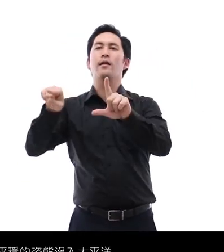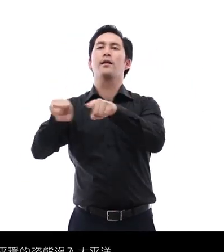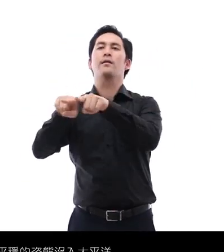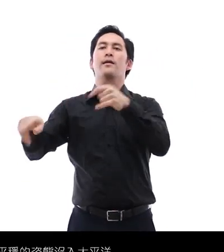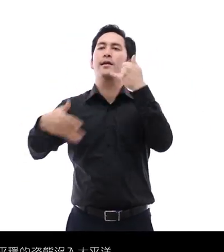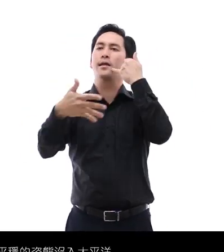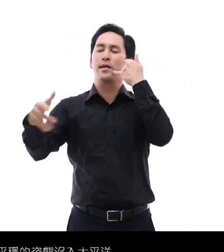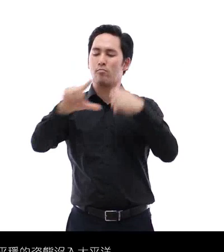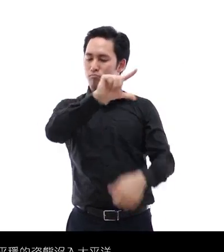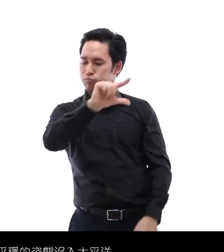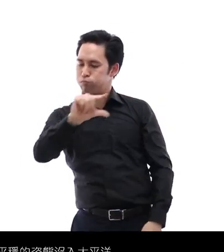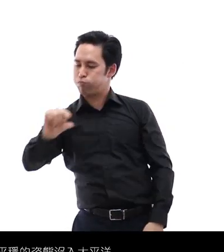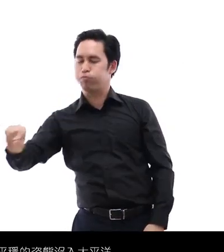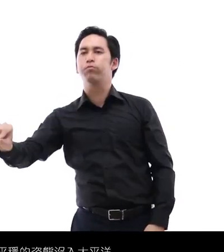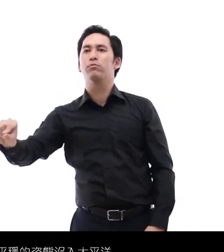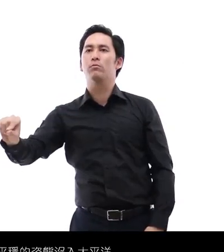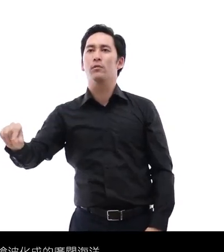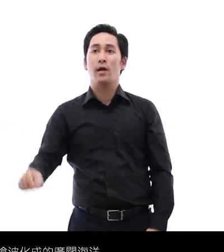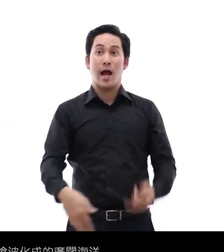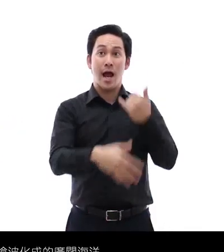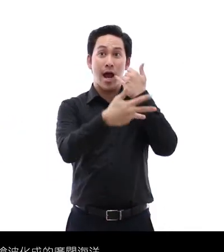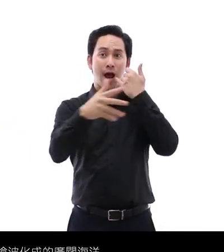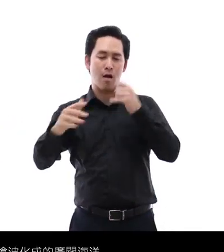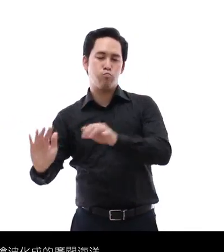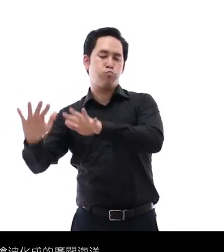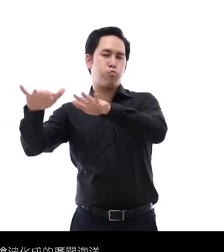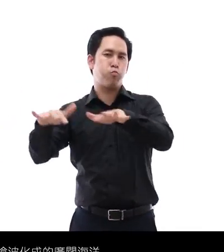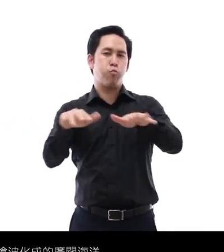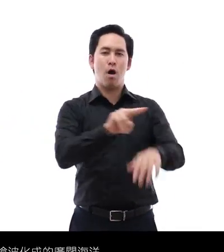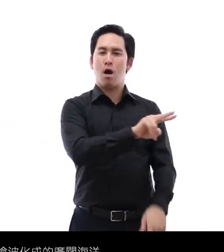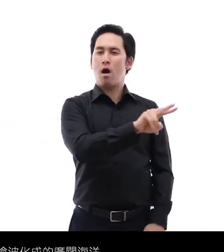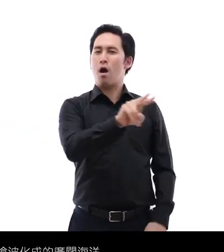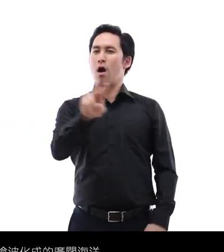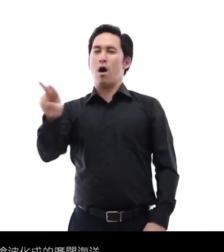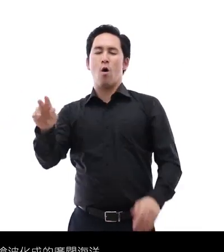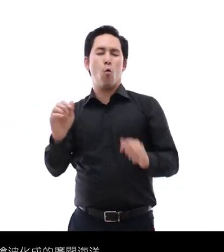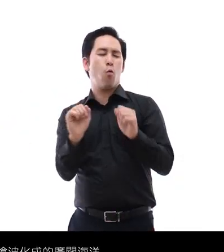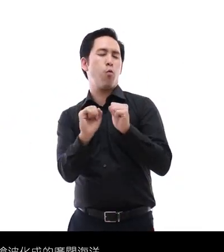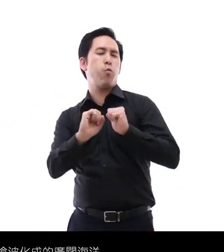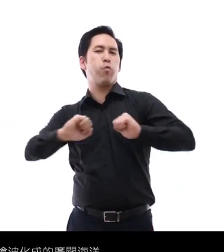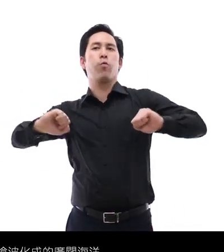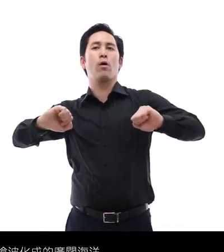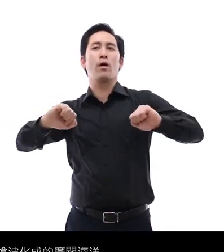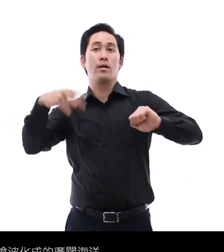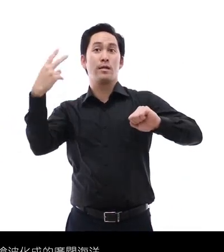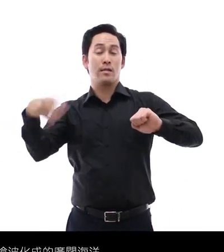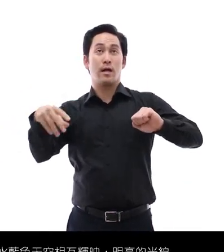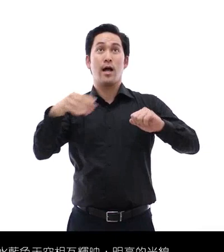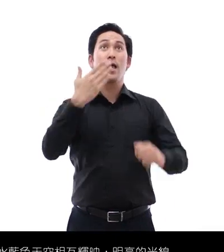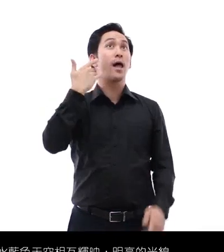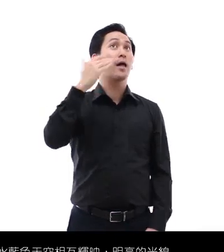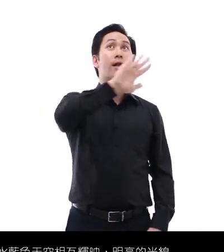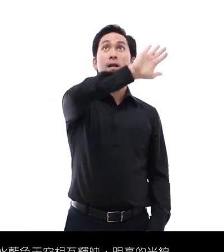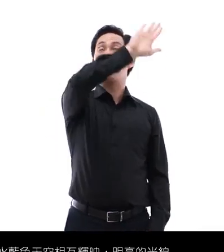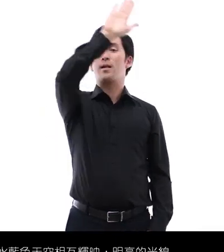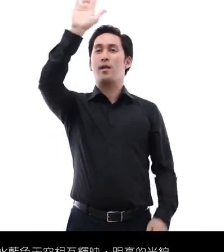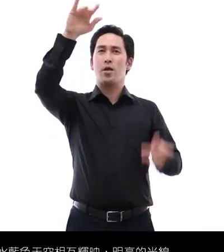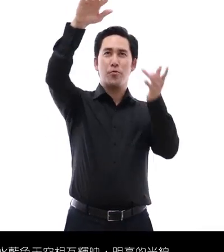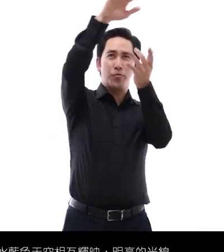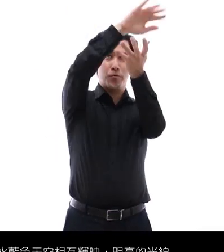洋。万顷苍波化成的广阔海洋，与带有几抹白云的水蓝